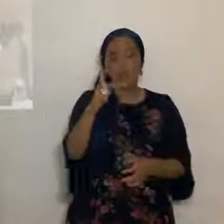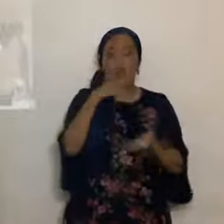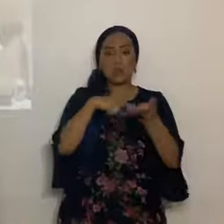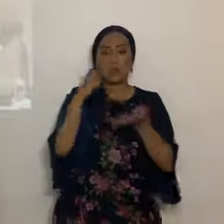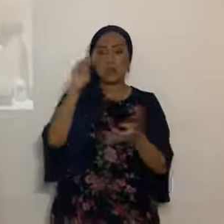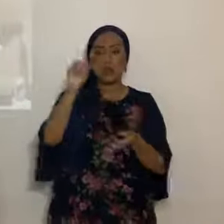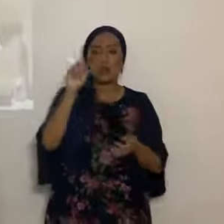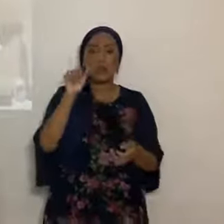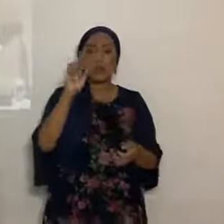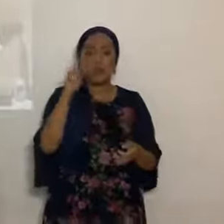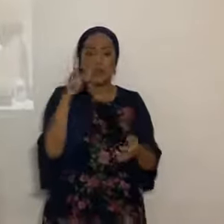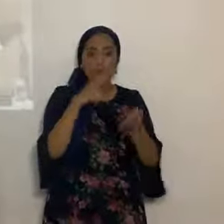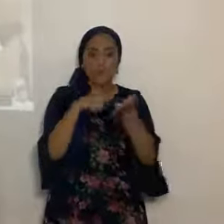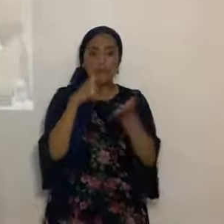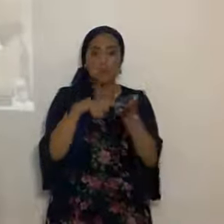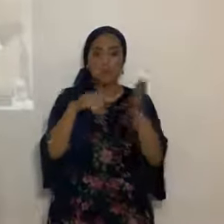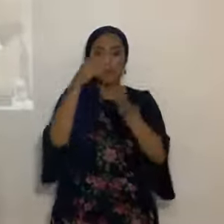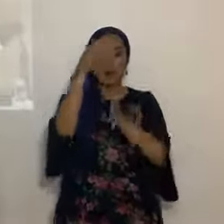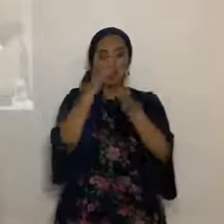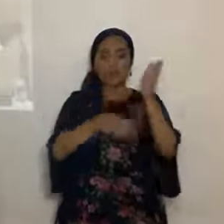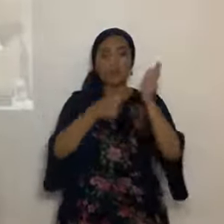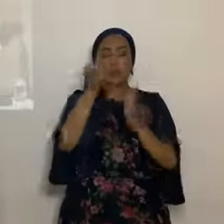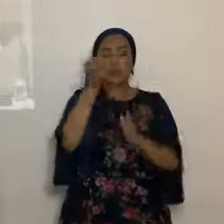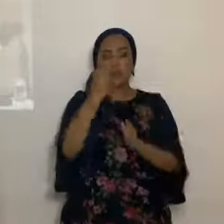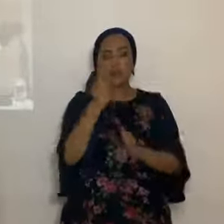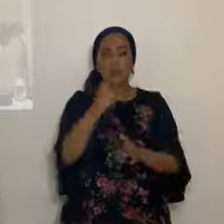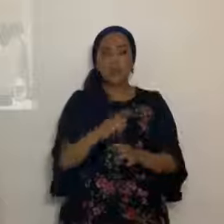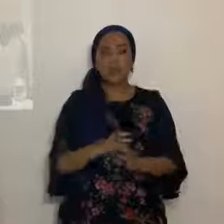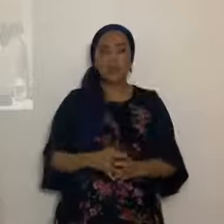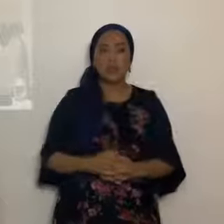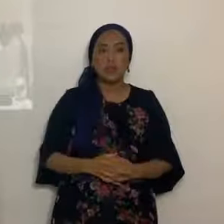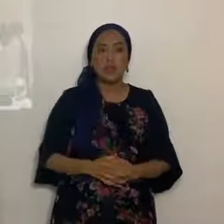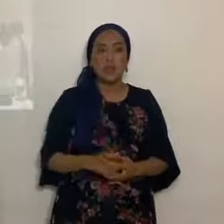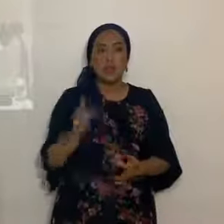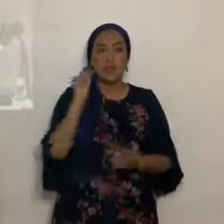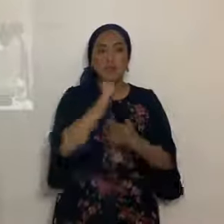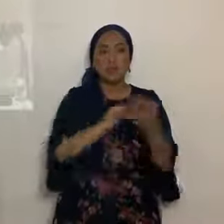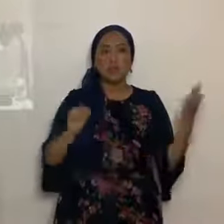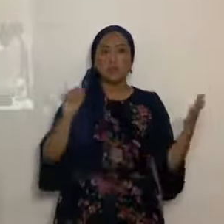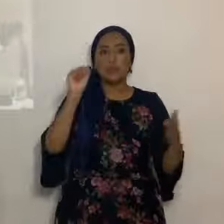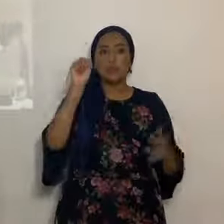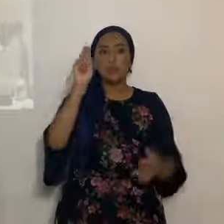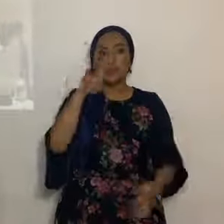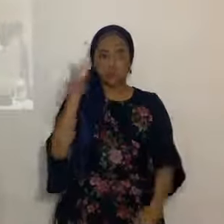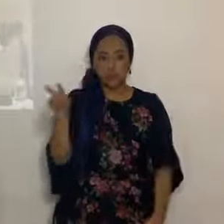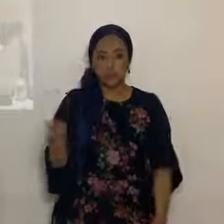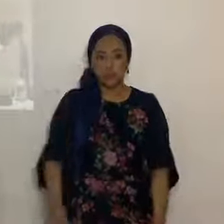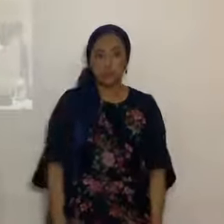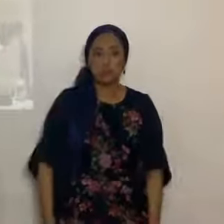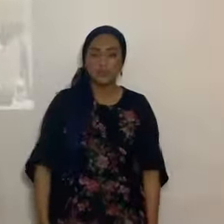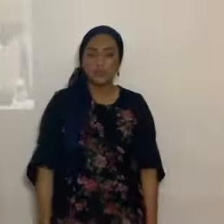a Marcos, el capítulo 11 y en el verso 22.